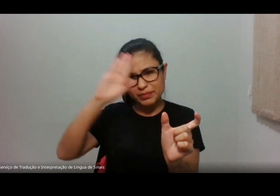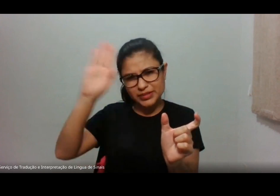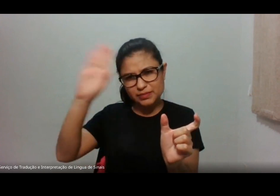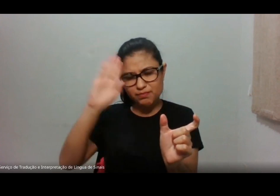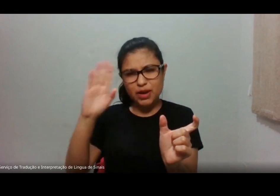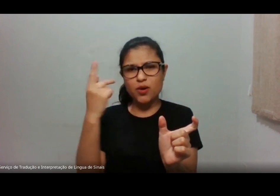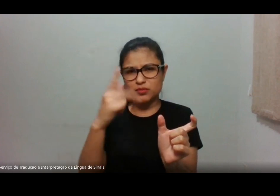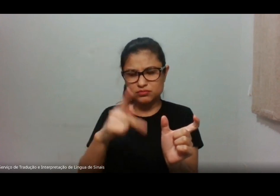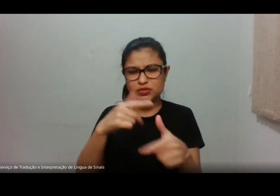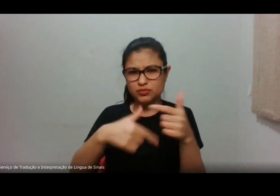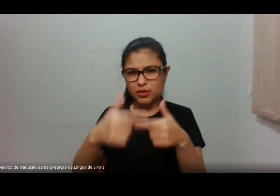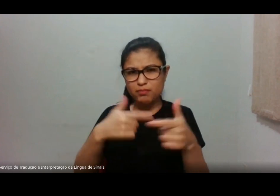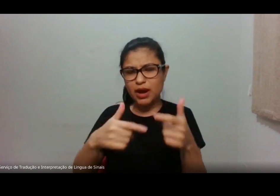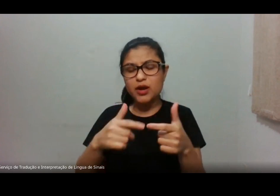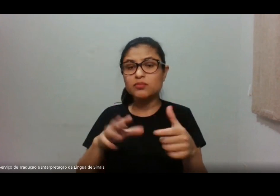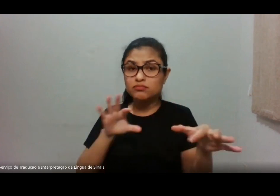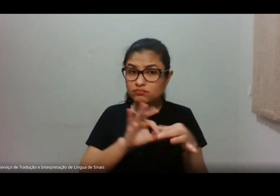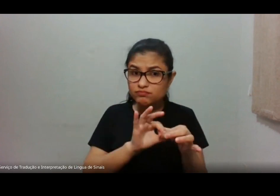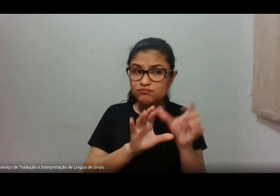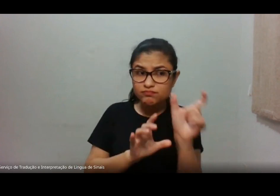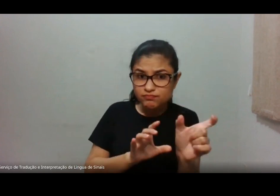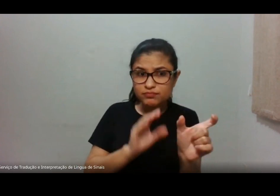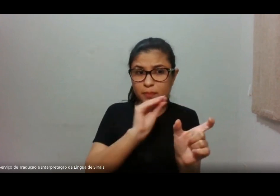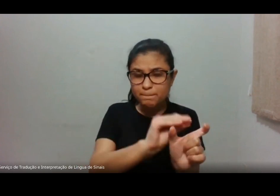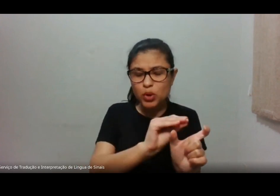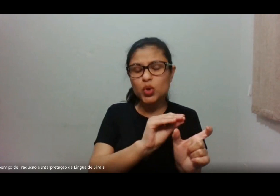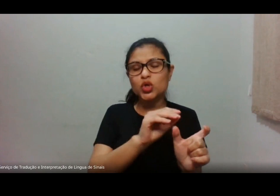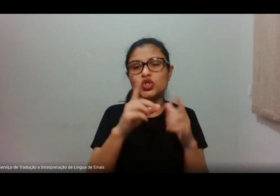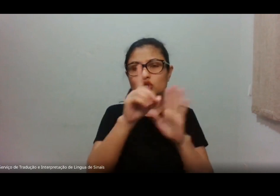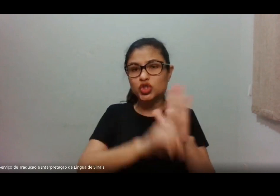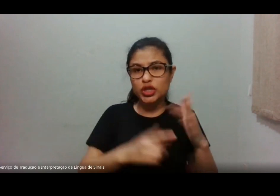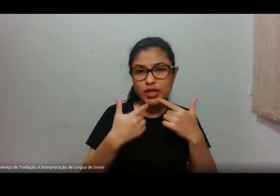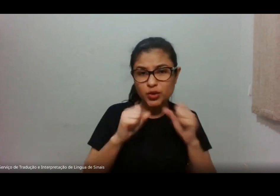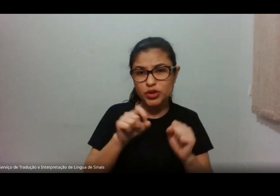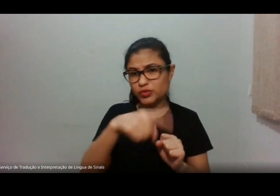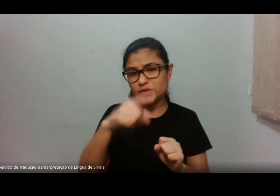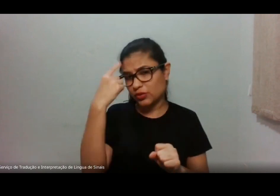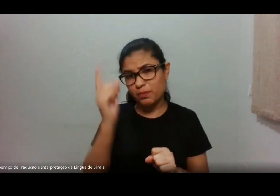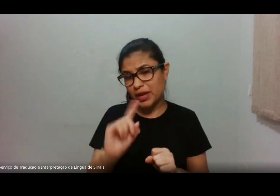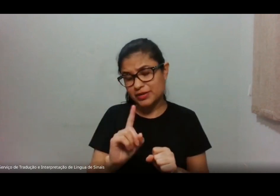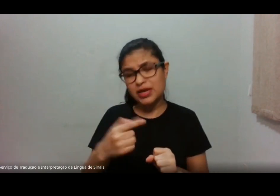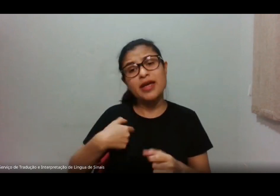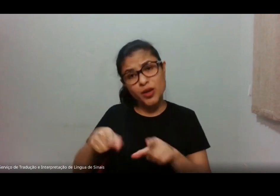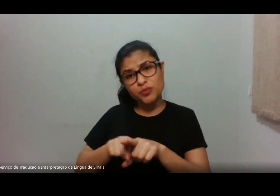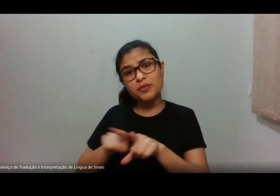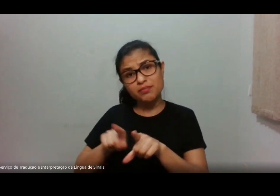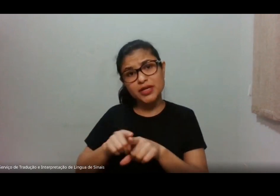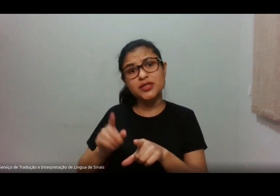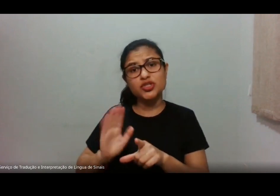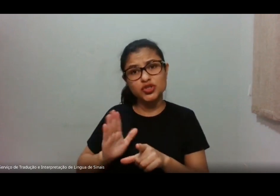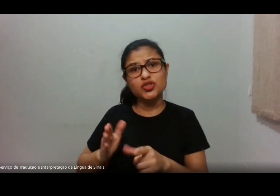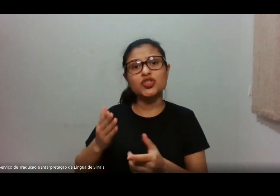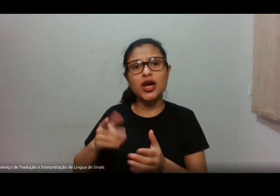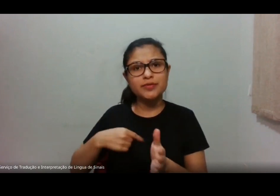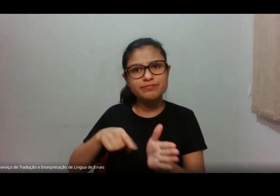palavras-chaves com direitos linguísticos. Eu mesma fiz isso. Eu fiz um doutorado sobre legislação sobre as línguas no Brasil e defendido